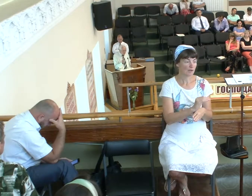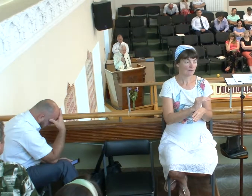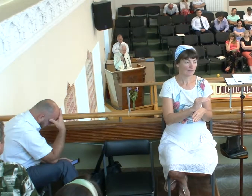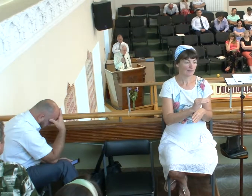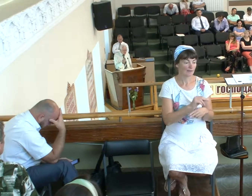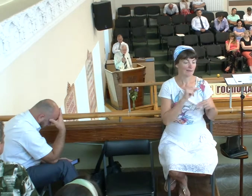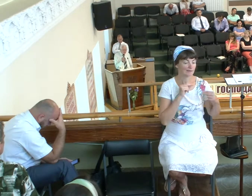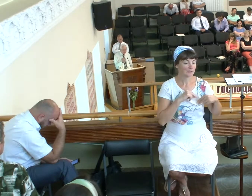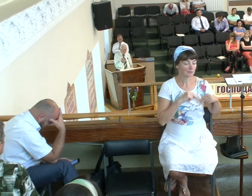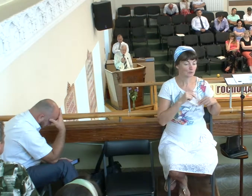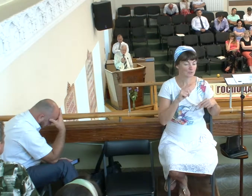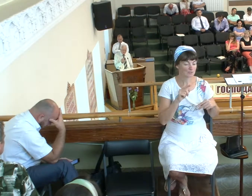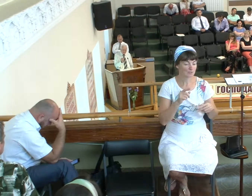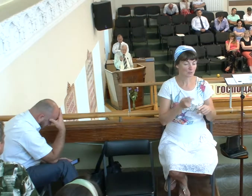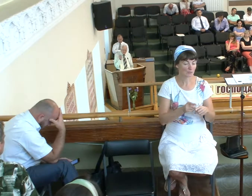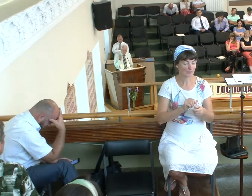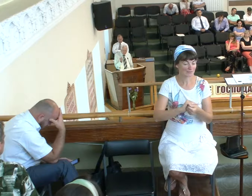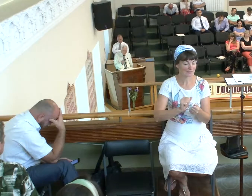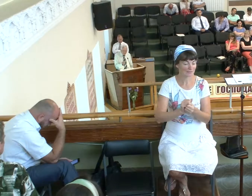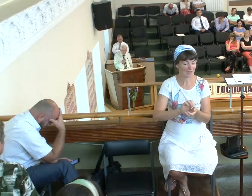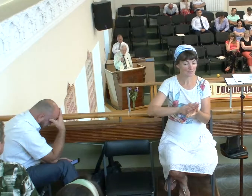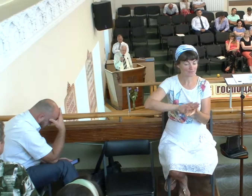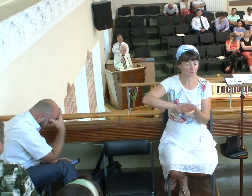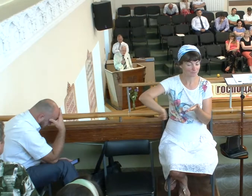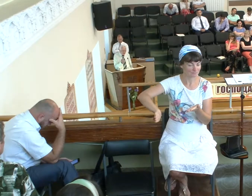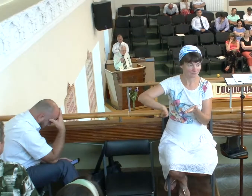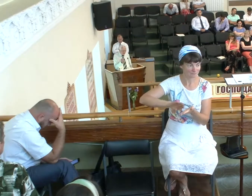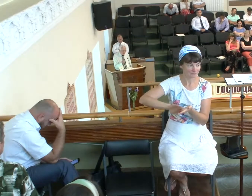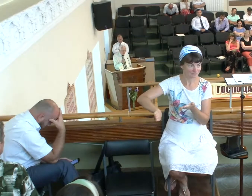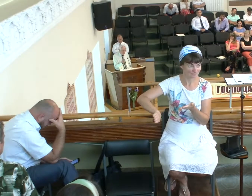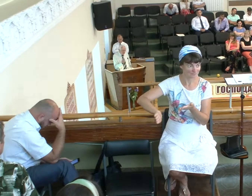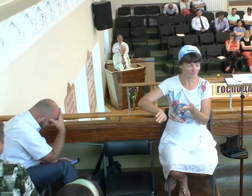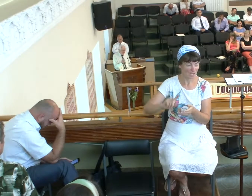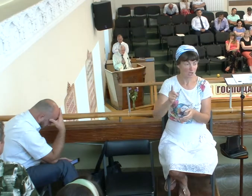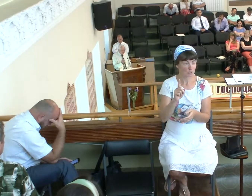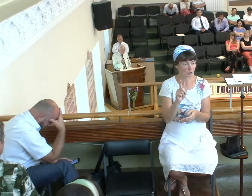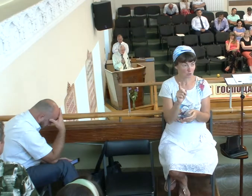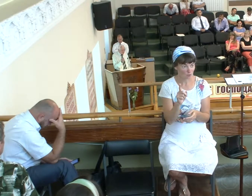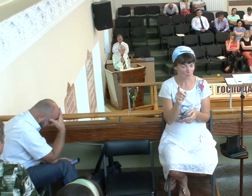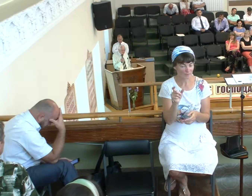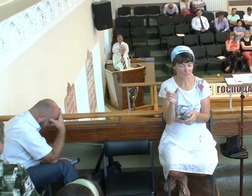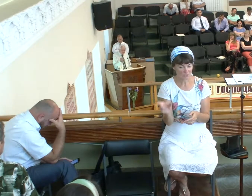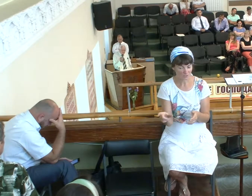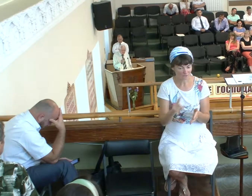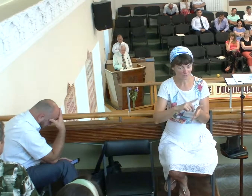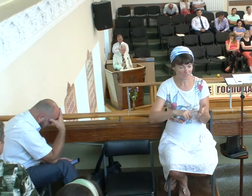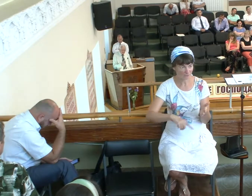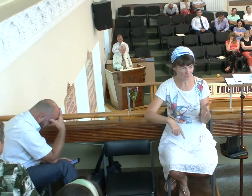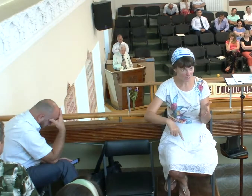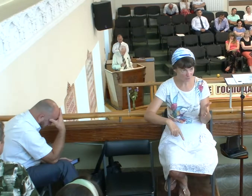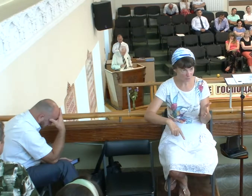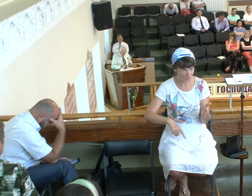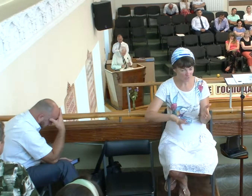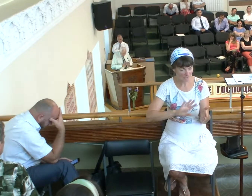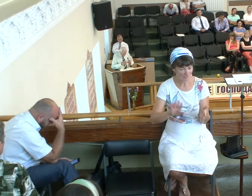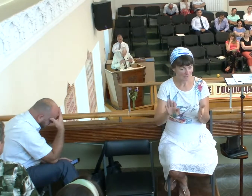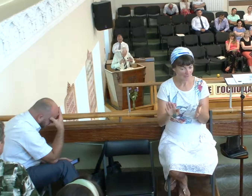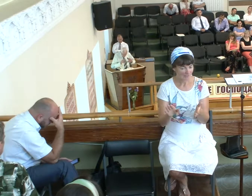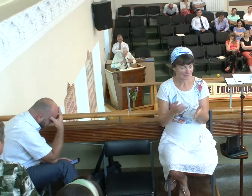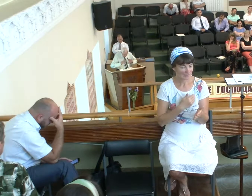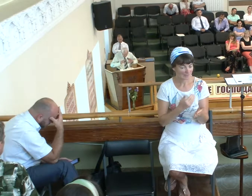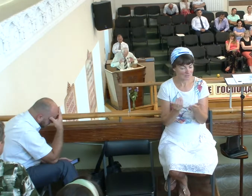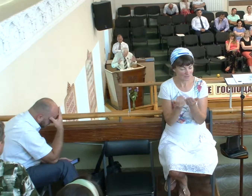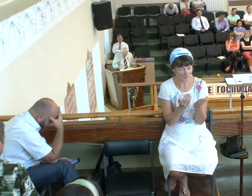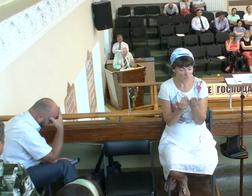направлена на то, чтобы даже детей Божьих оторвать от Писания. что Писание не читалось, что